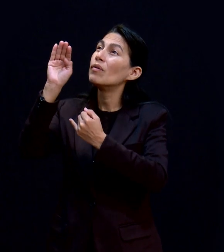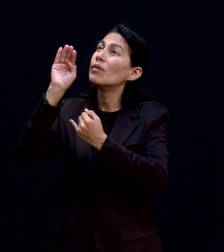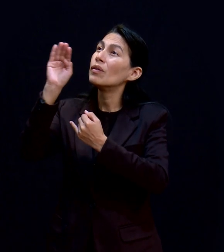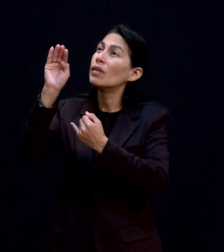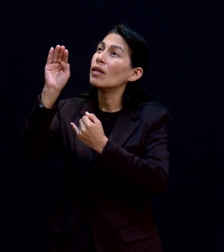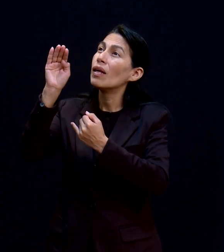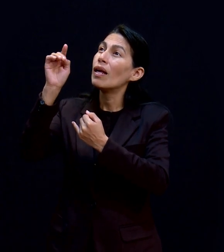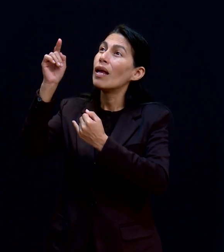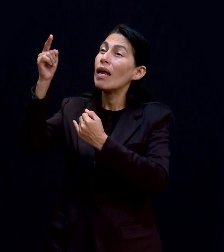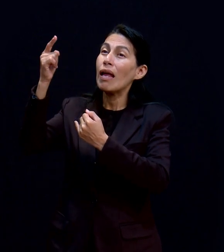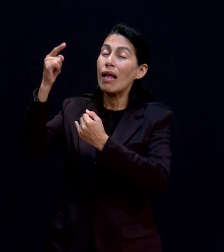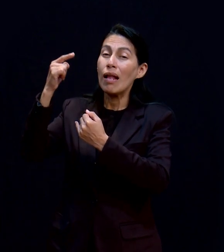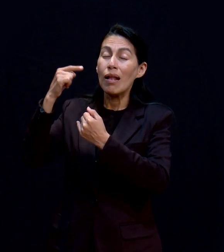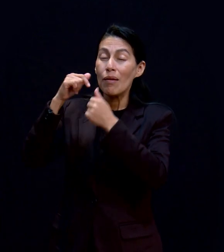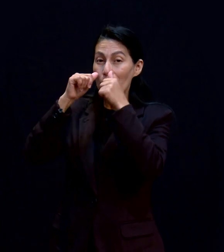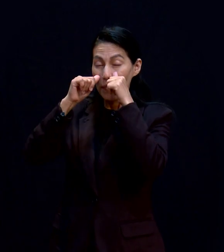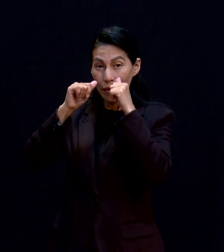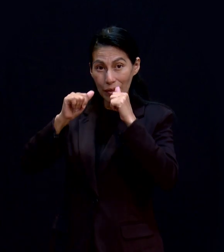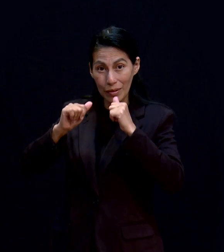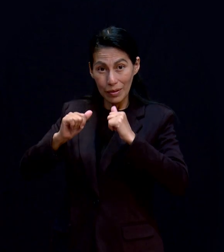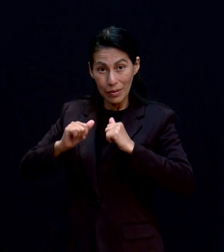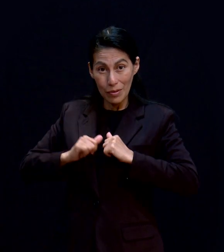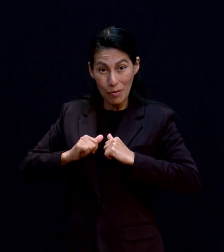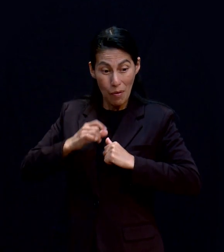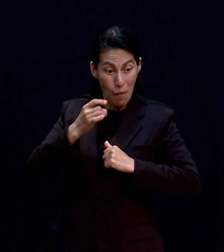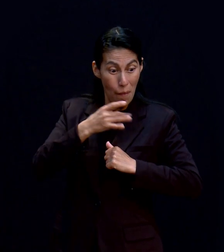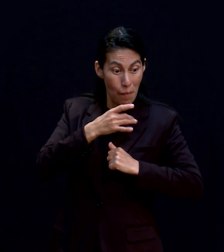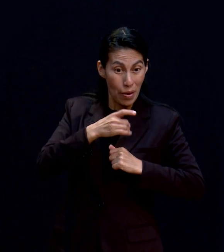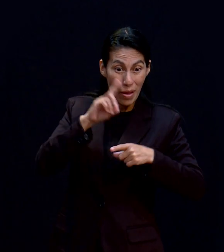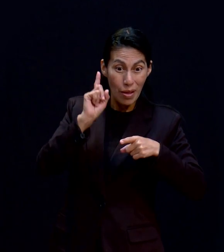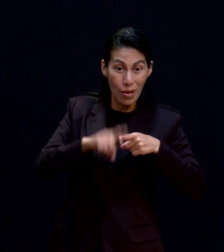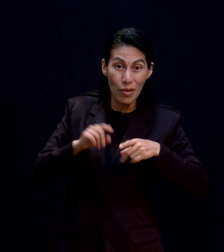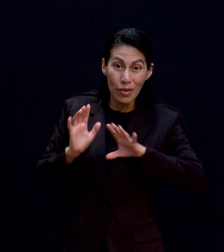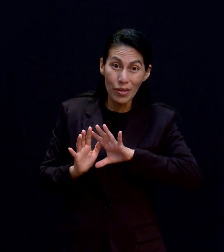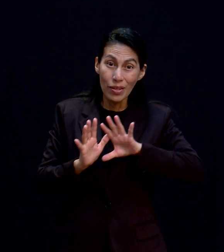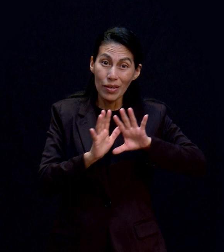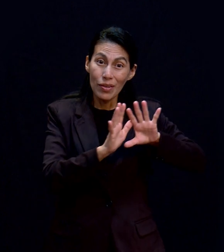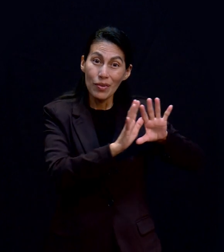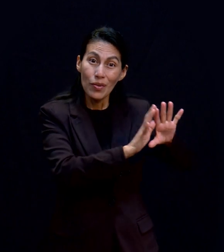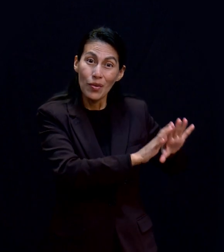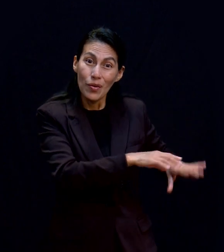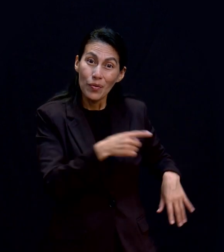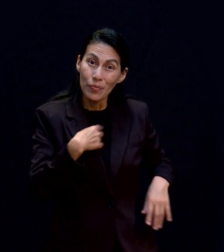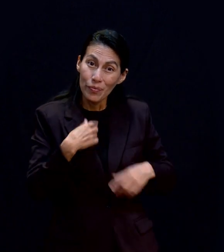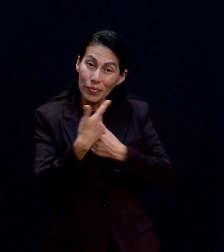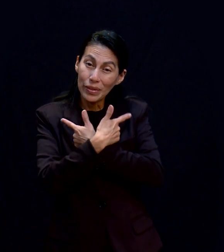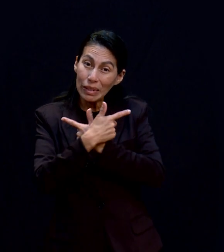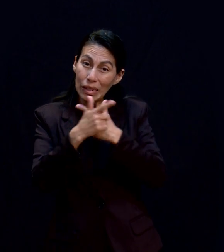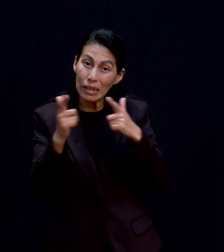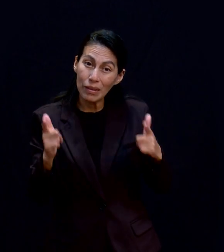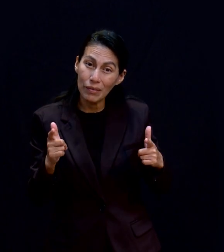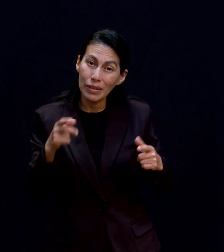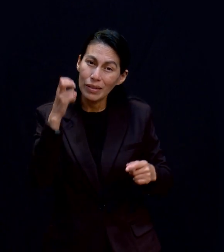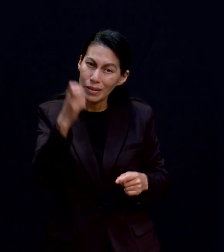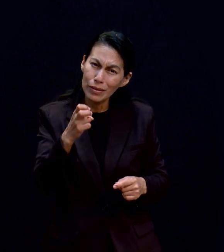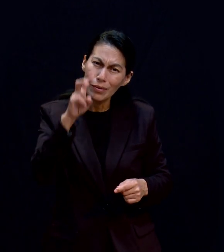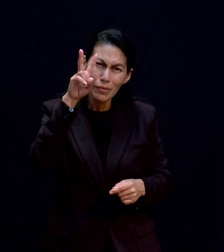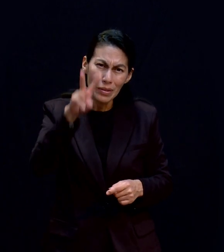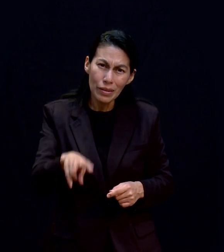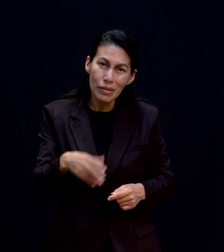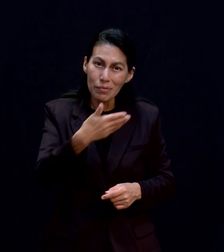y él me oyó y me libró de todos mis temores que se haga esto una realidad